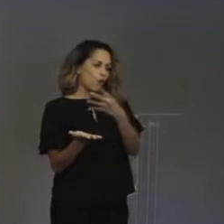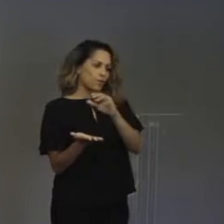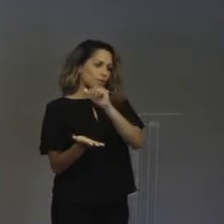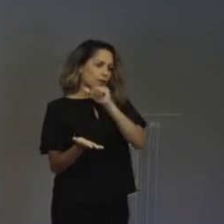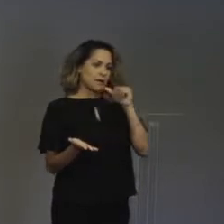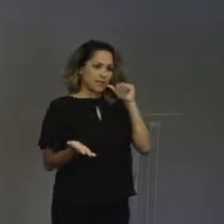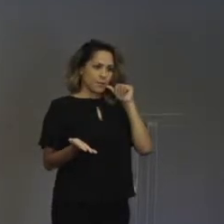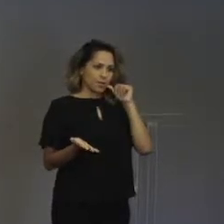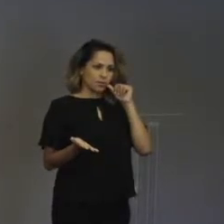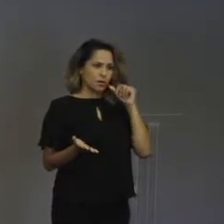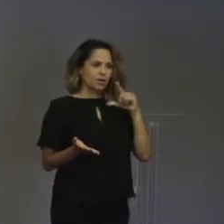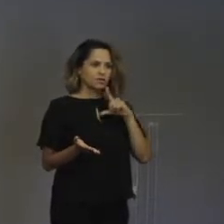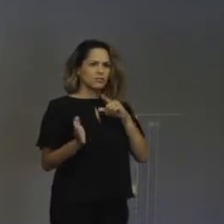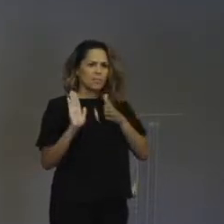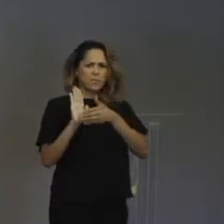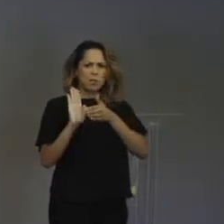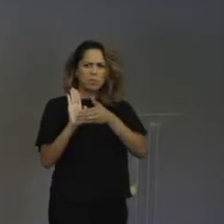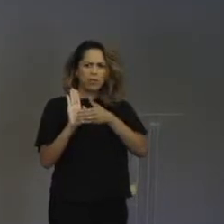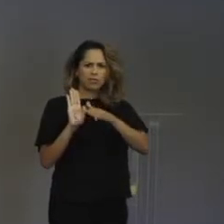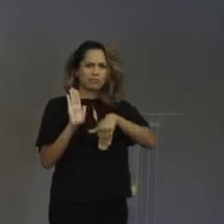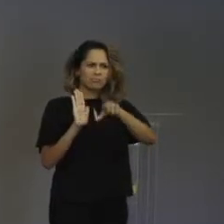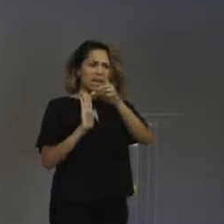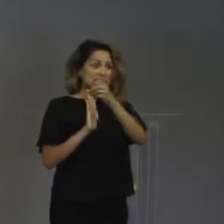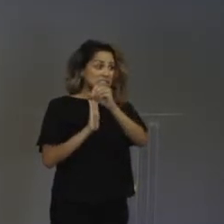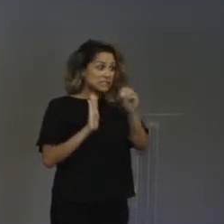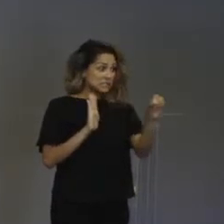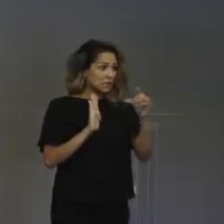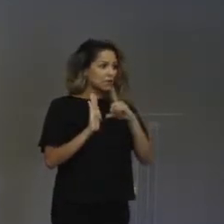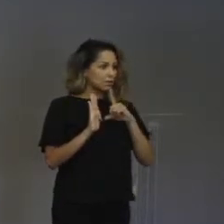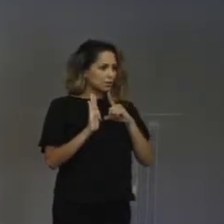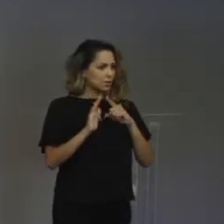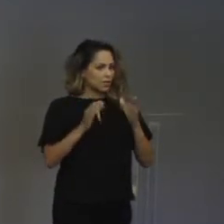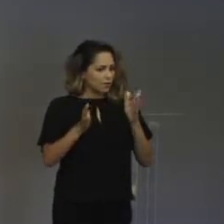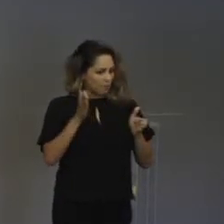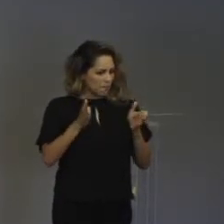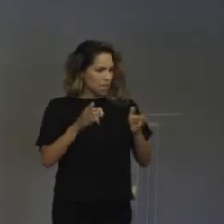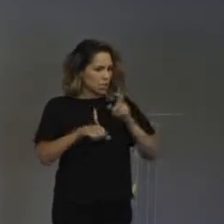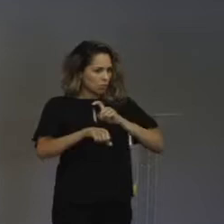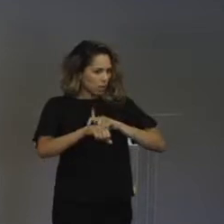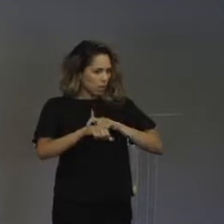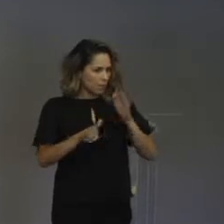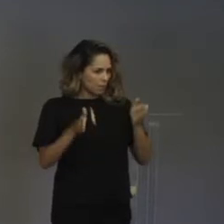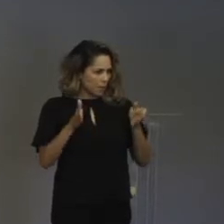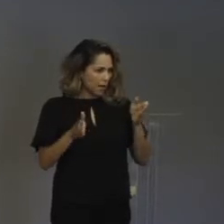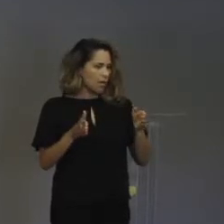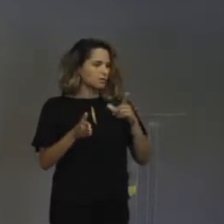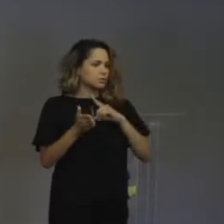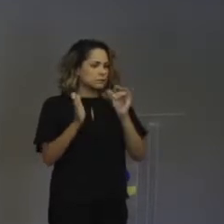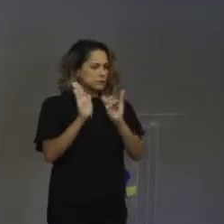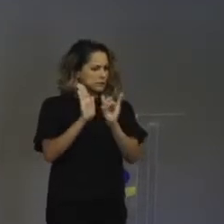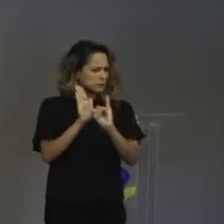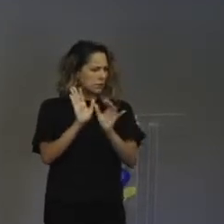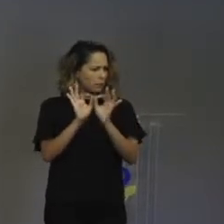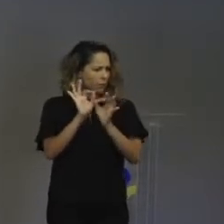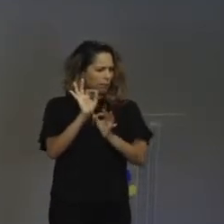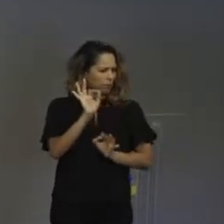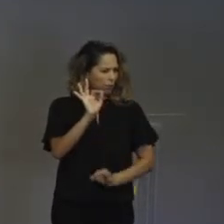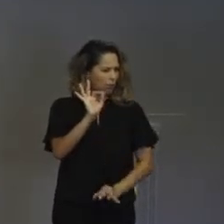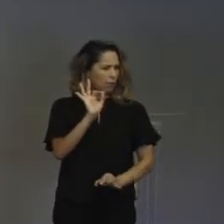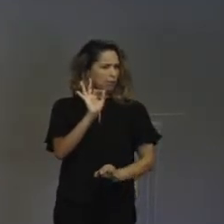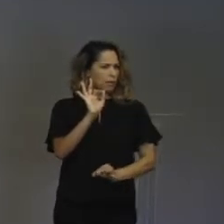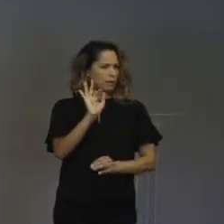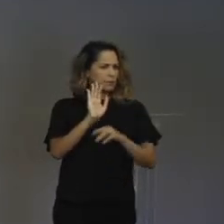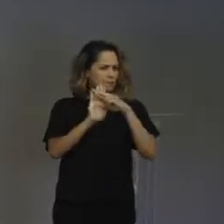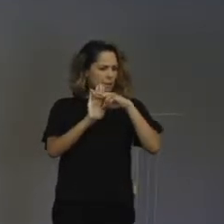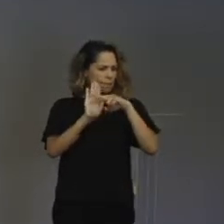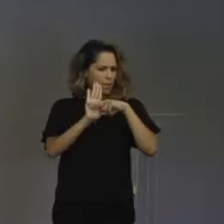mais de 100 propostas, num prazo exíguo. Cada cidade teve que preencher um dossiê gigantesco, dizendo, olha, a gente vai abrir